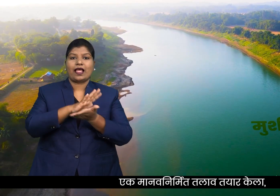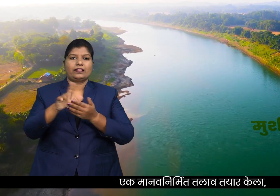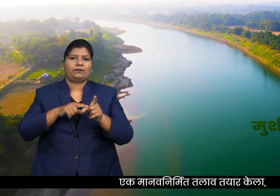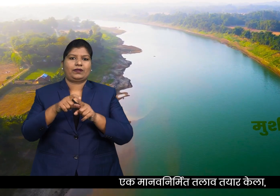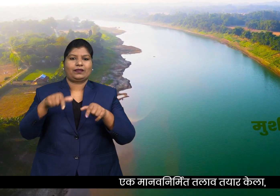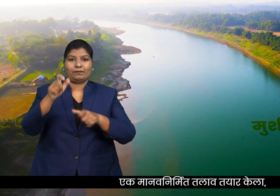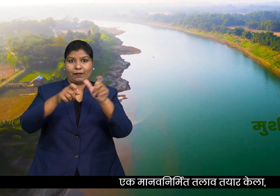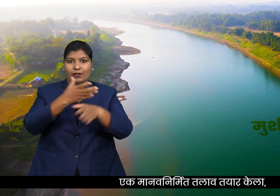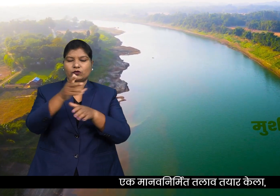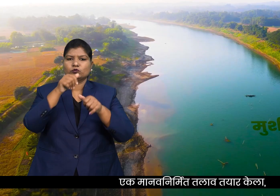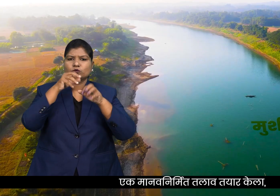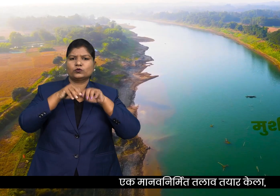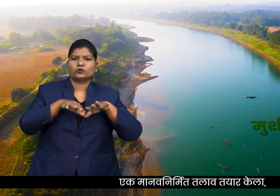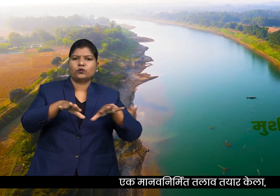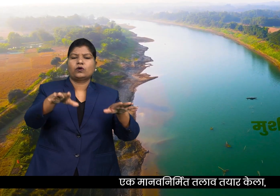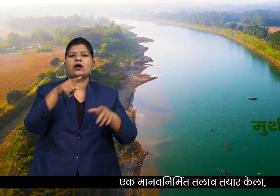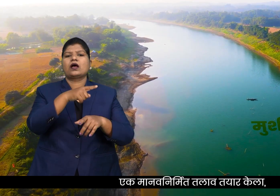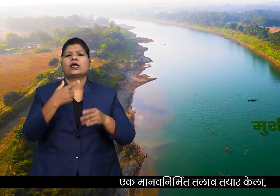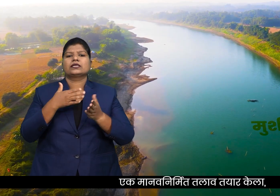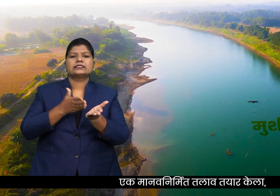तलाव तयार केला,